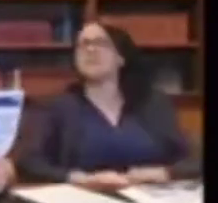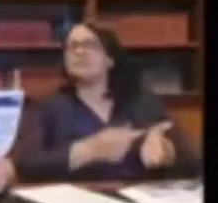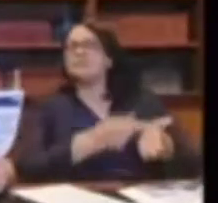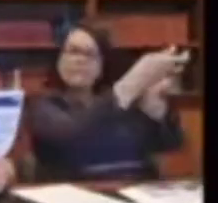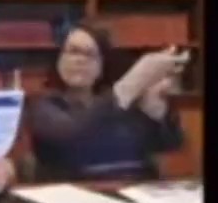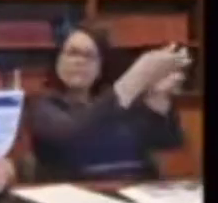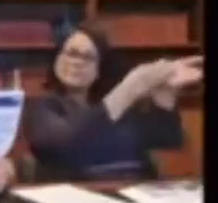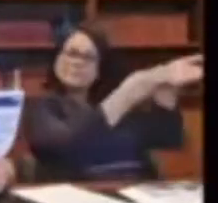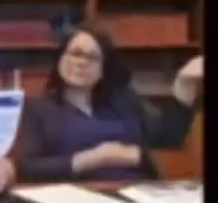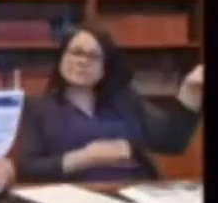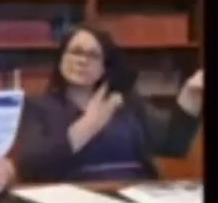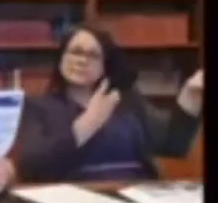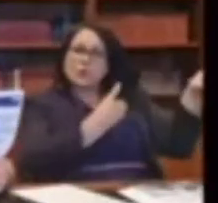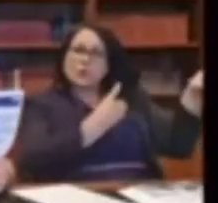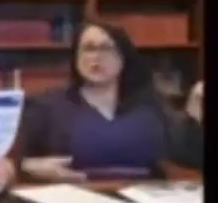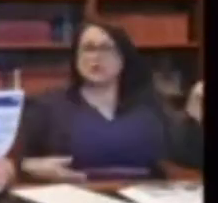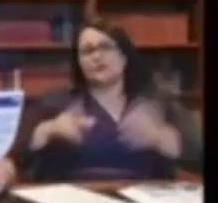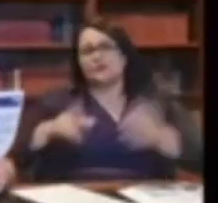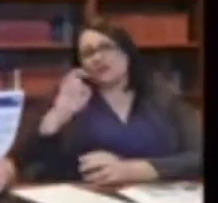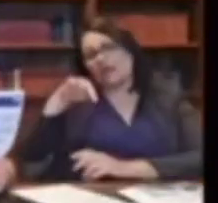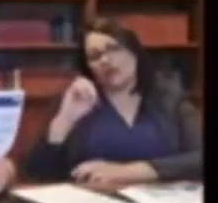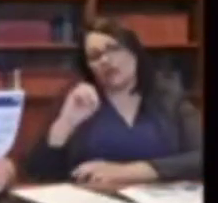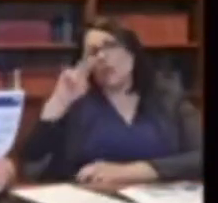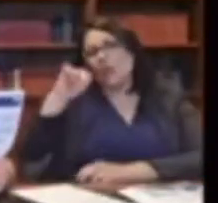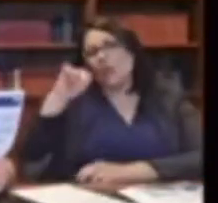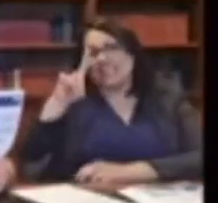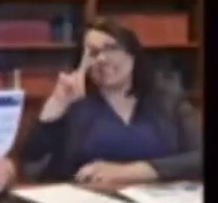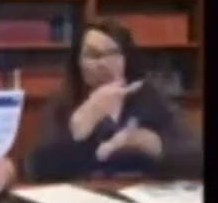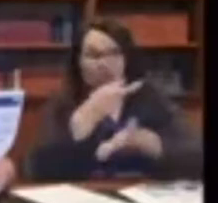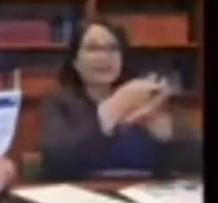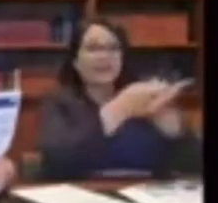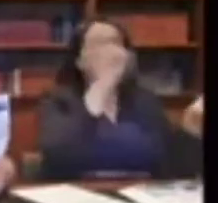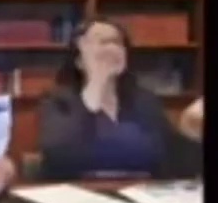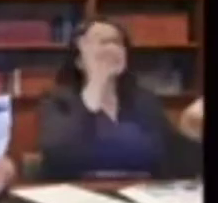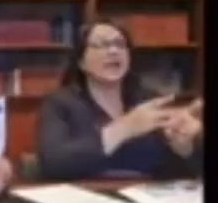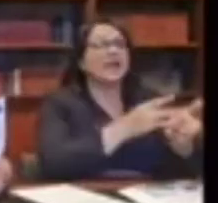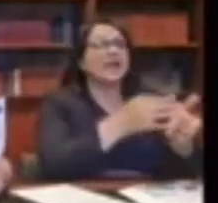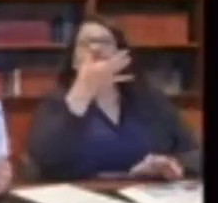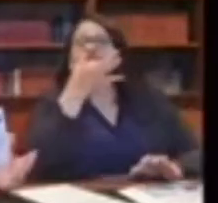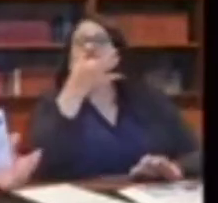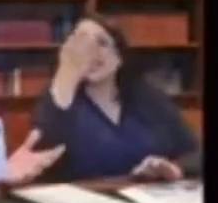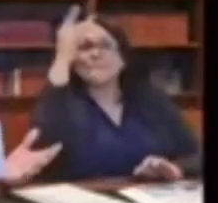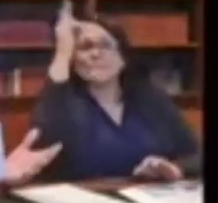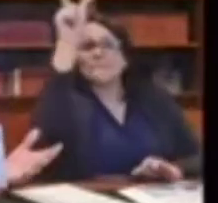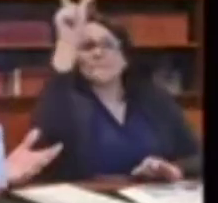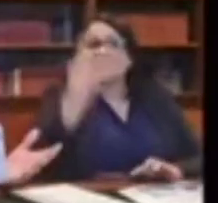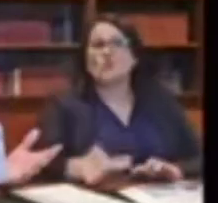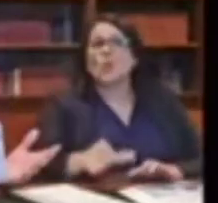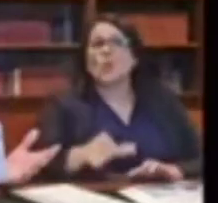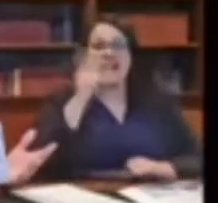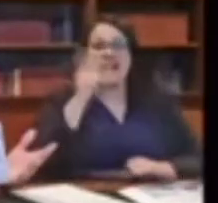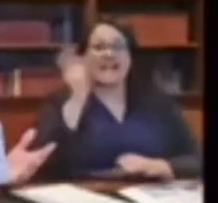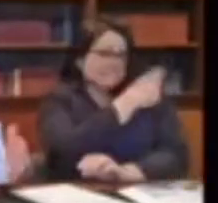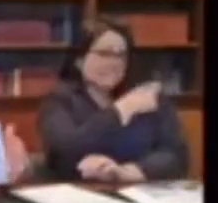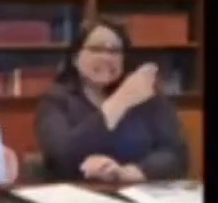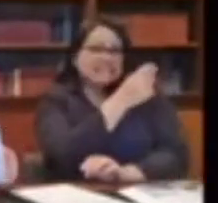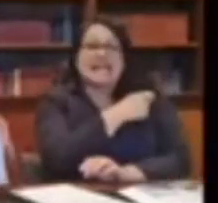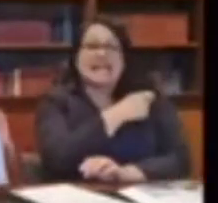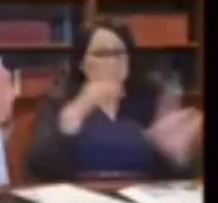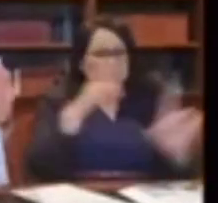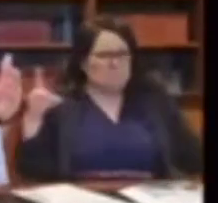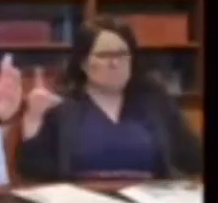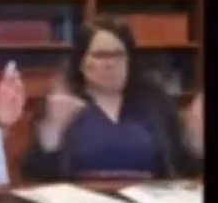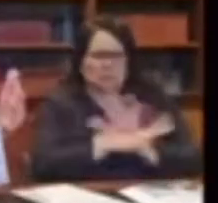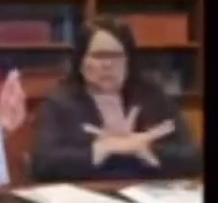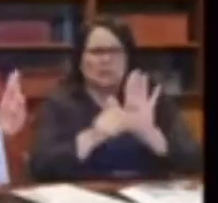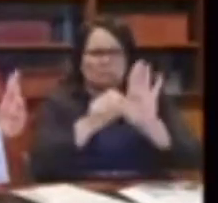Relatórios oficiais do governo do Reino Unido sugerem que os totalmente vacinados, quem são os totalmente vacinados? Aqueles